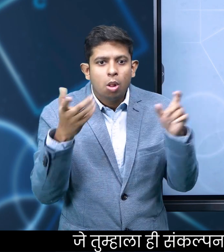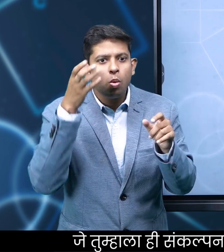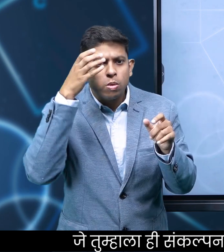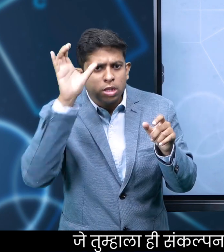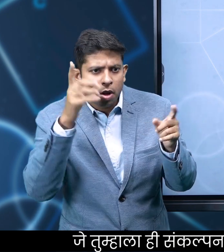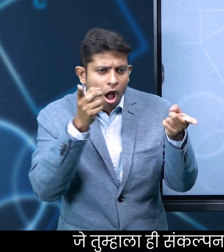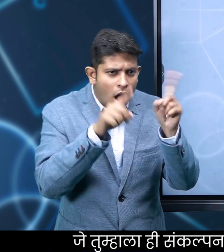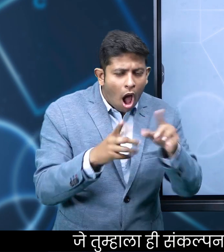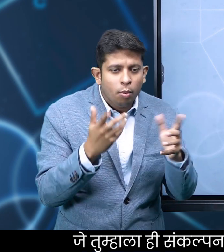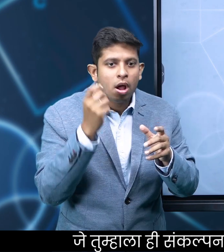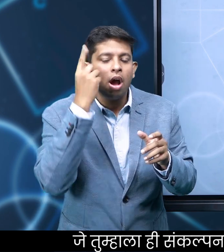करतील.